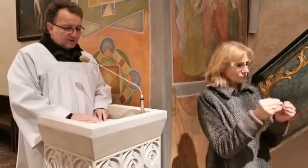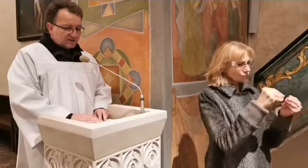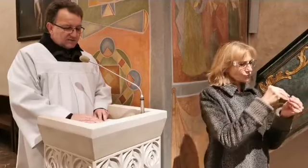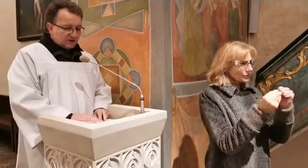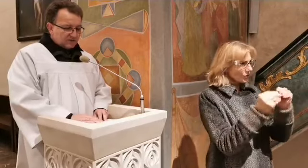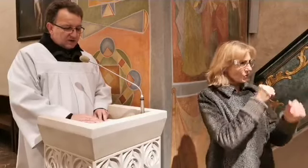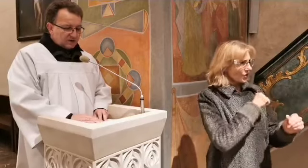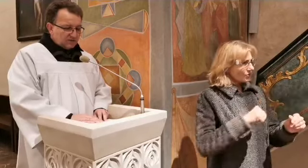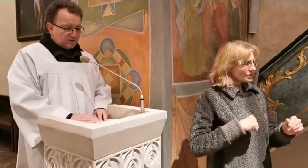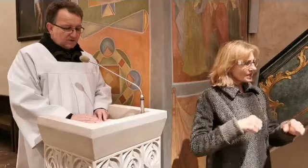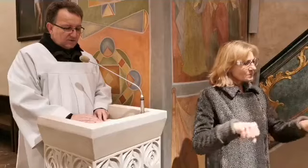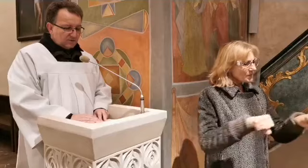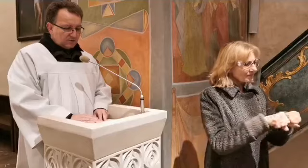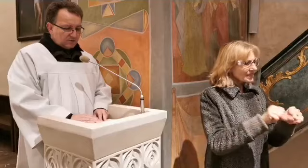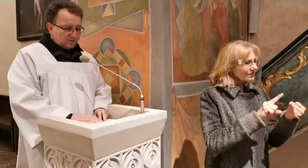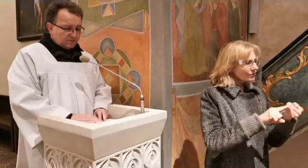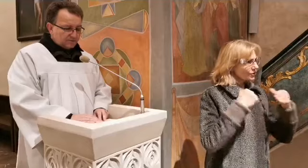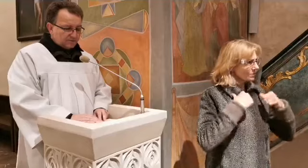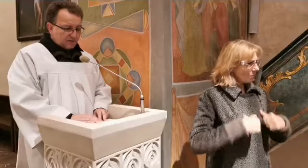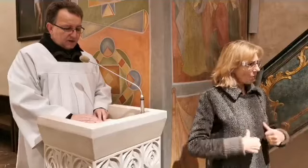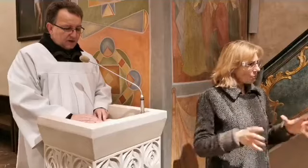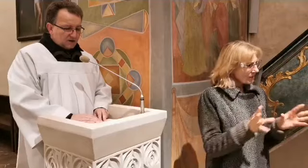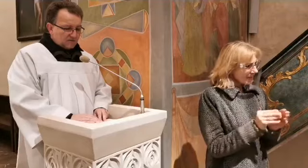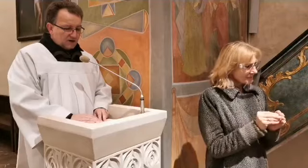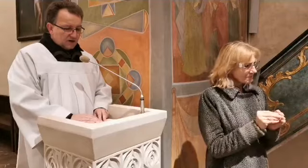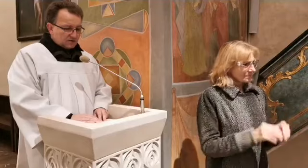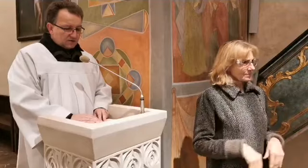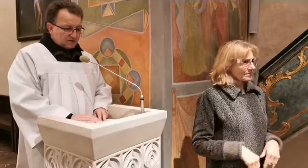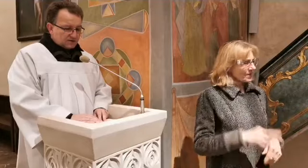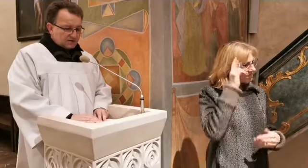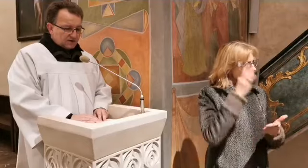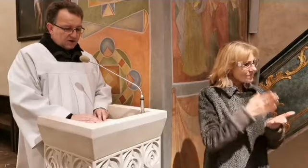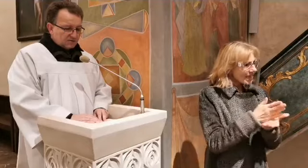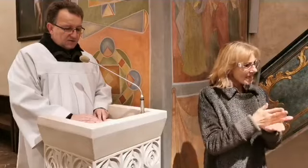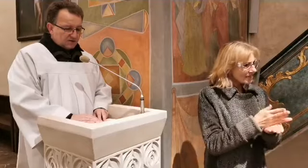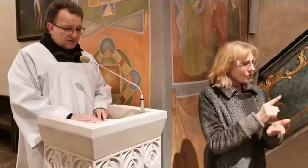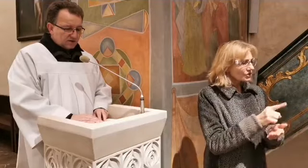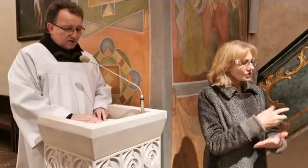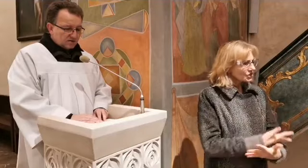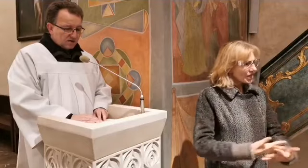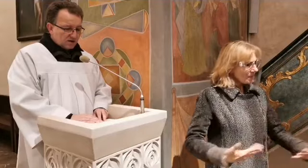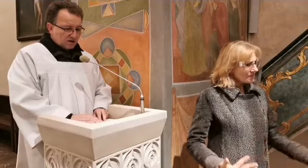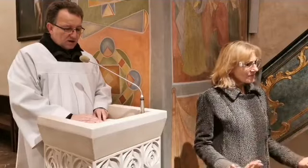ucałują się sprawiedliwość i pokój. Wierność z ziemi